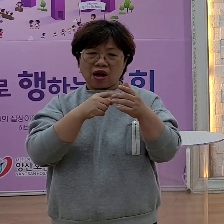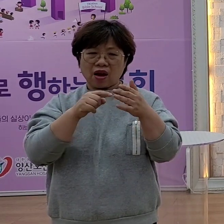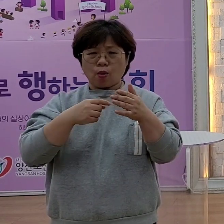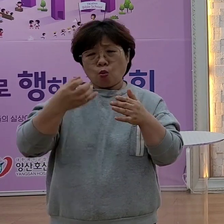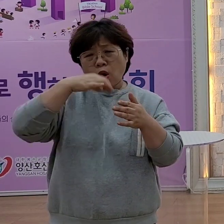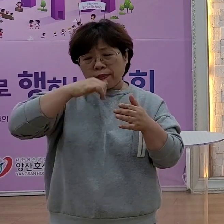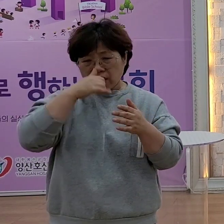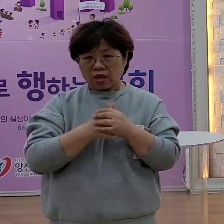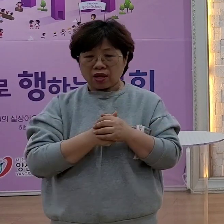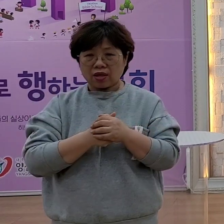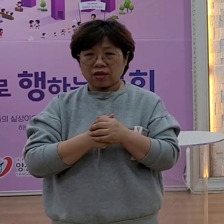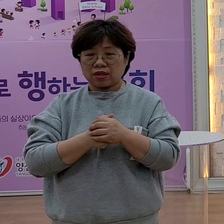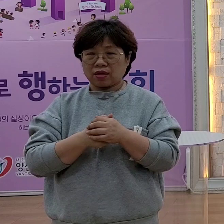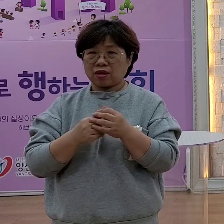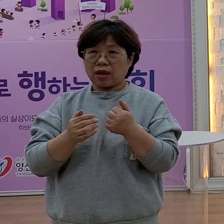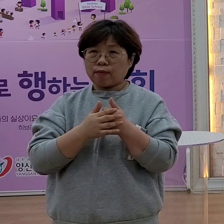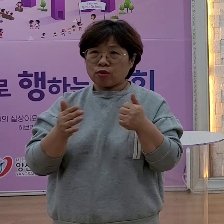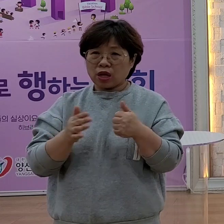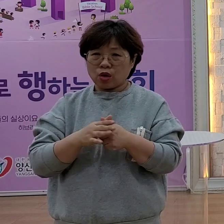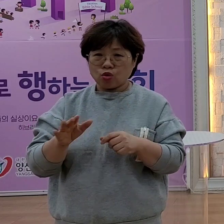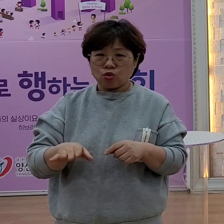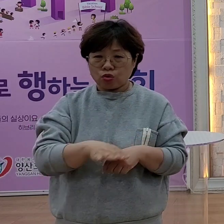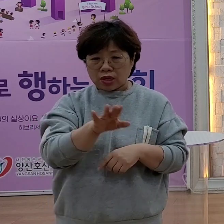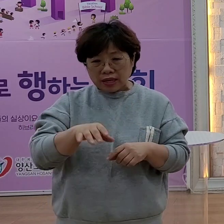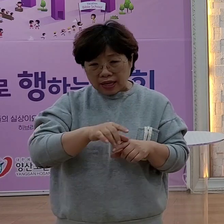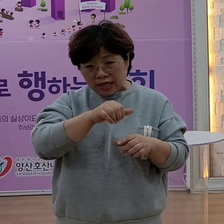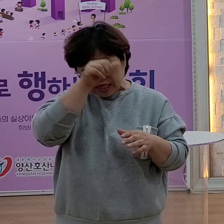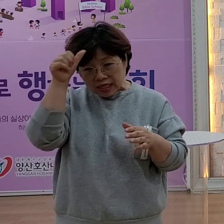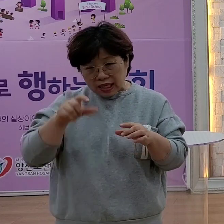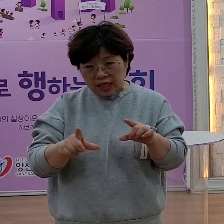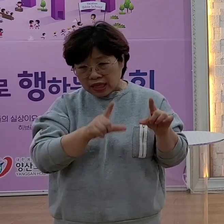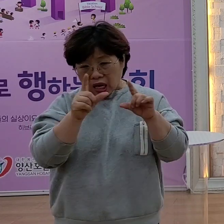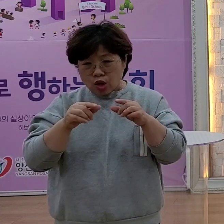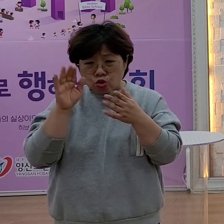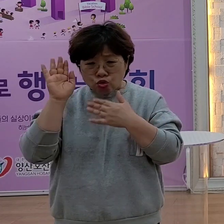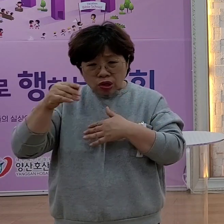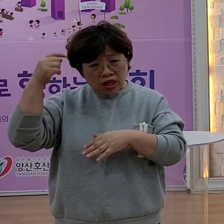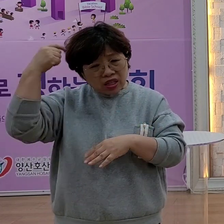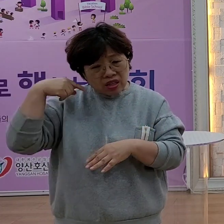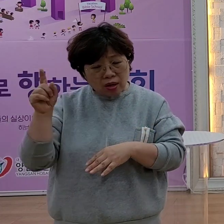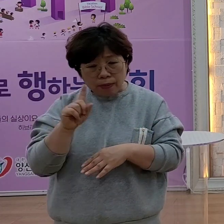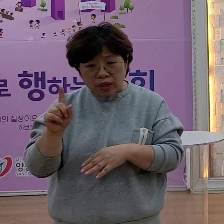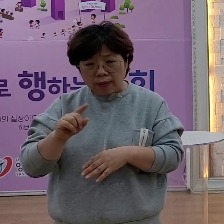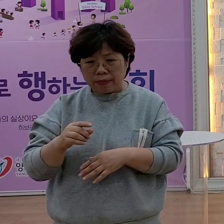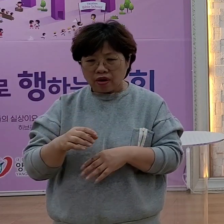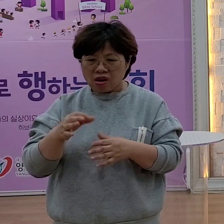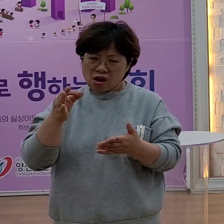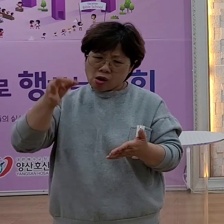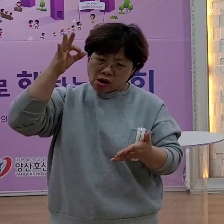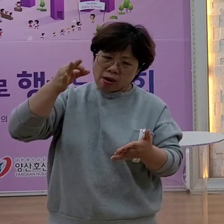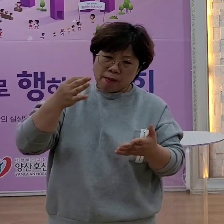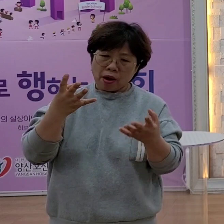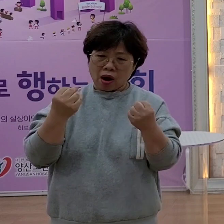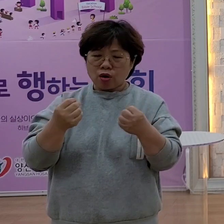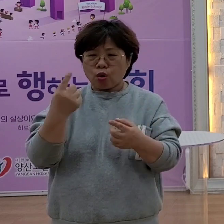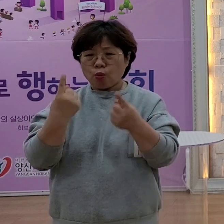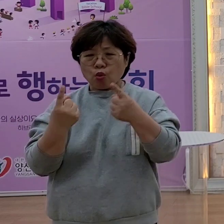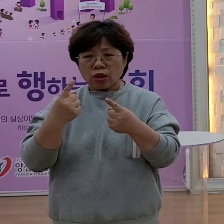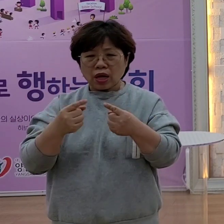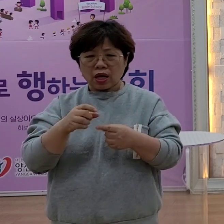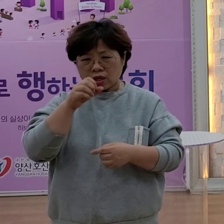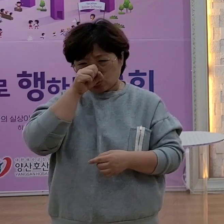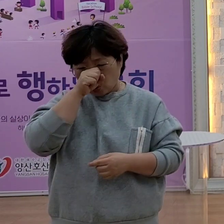살아보니까 많은 재물을 얻은 것보다도 우리가 좋은 이름을 가진 게 더